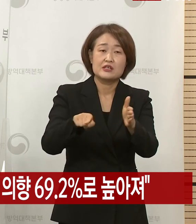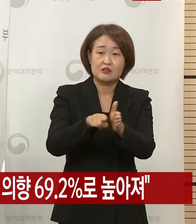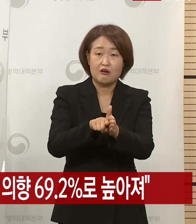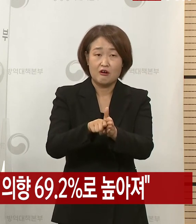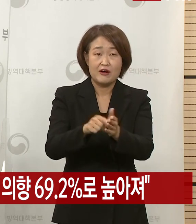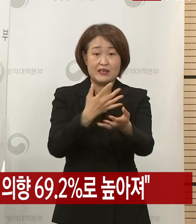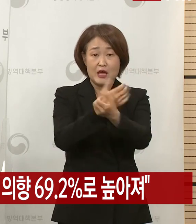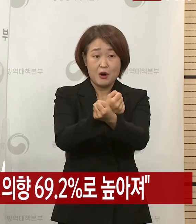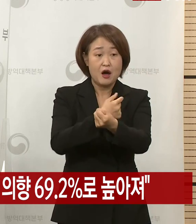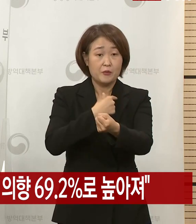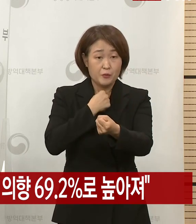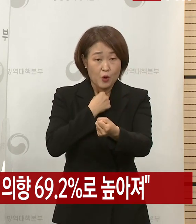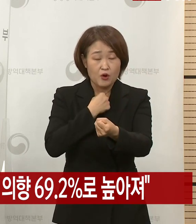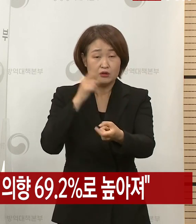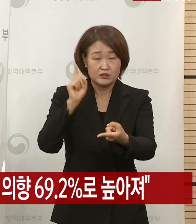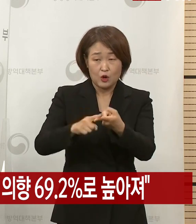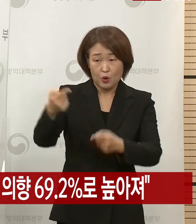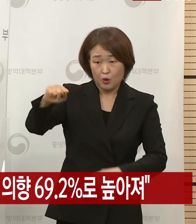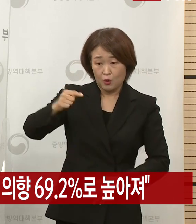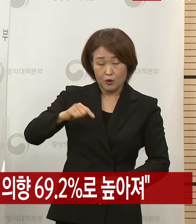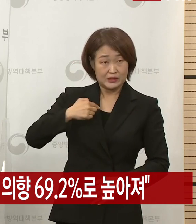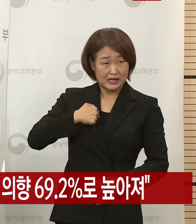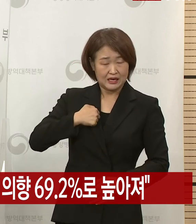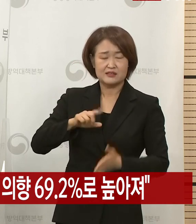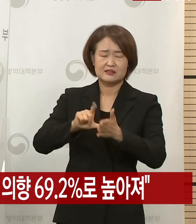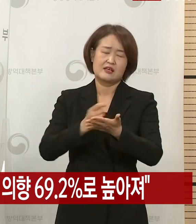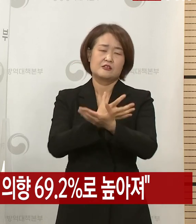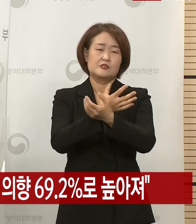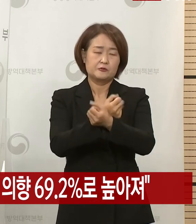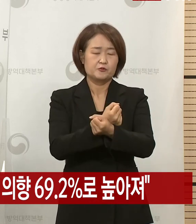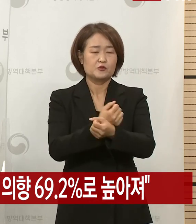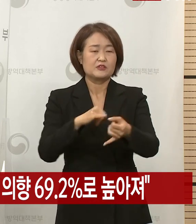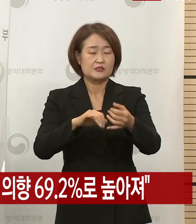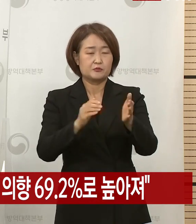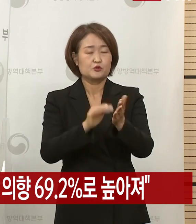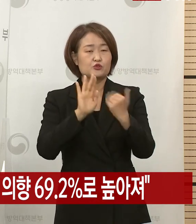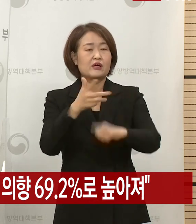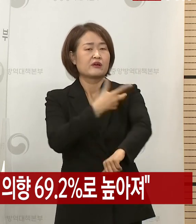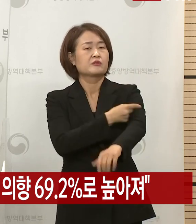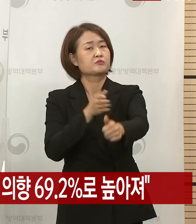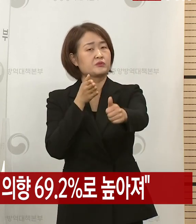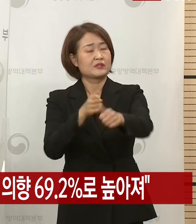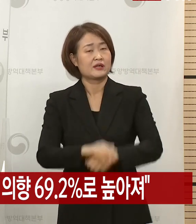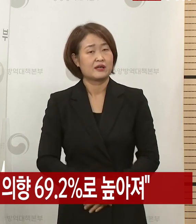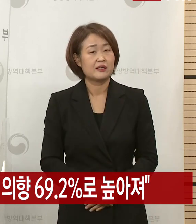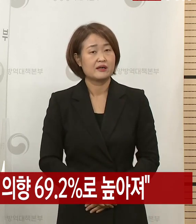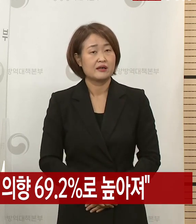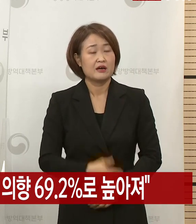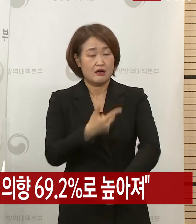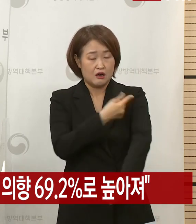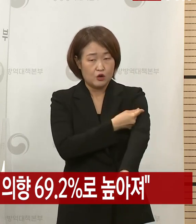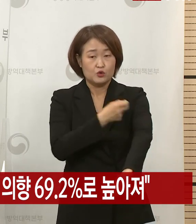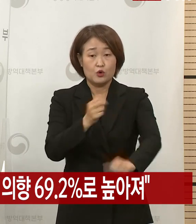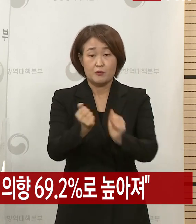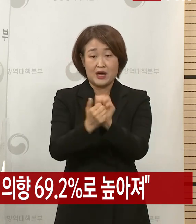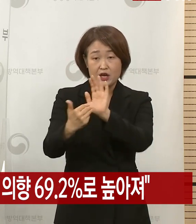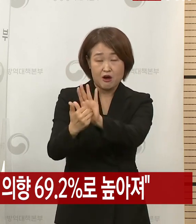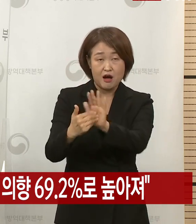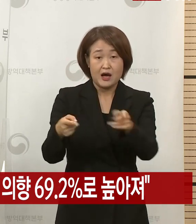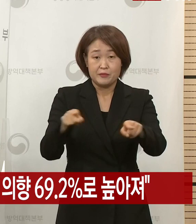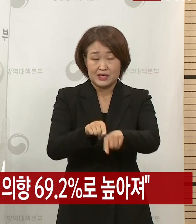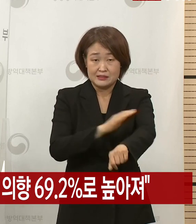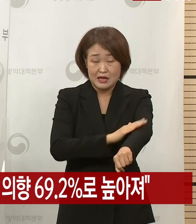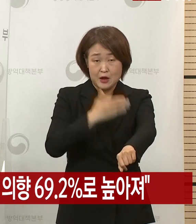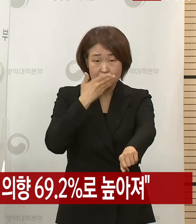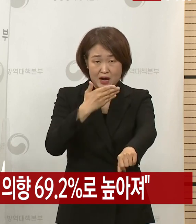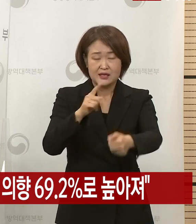망설이지 마시고 접종을 받아주십시오. 또한 예방접종과 방역수칙은 함께할 때 그